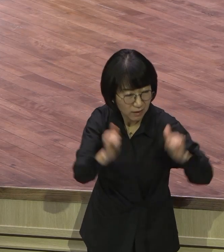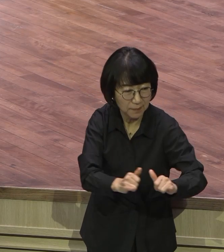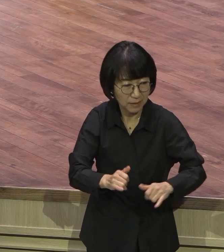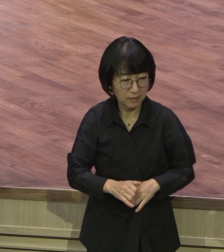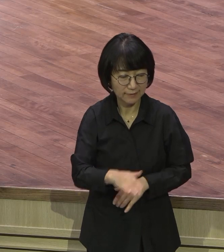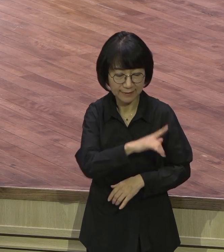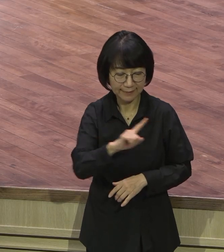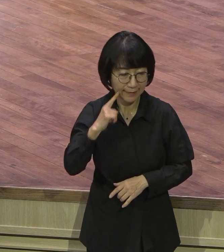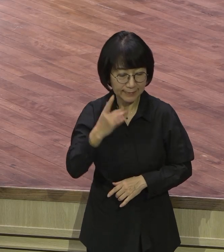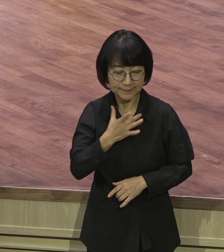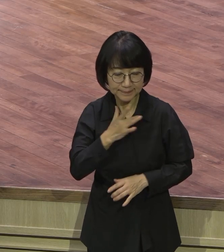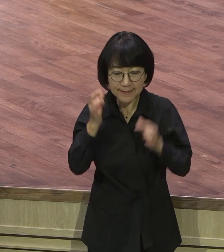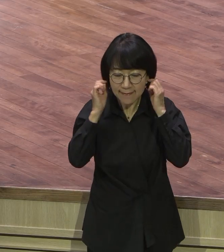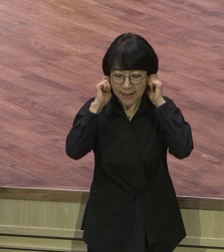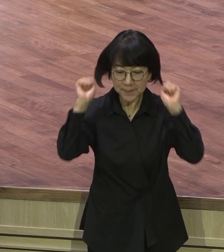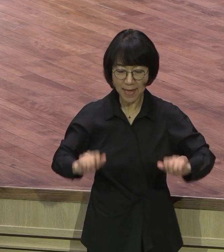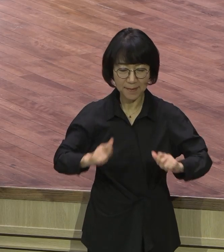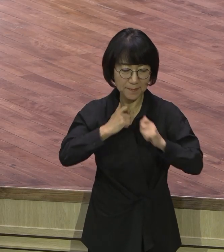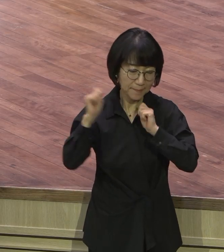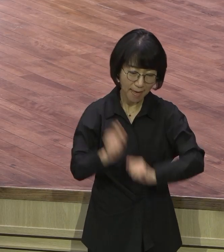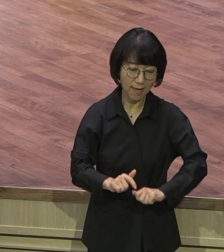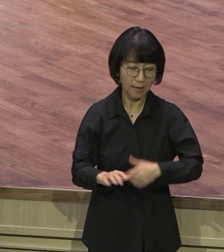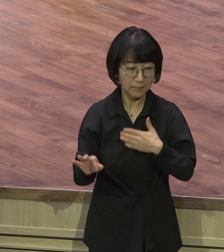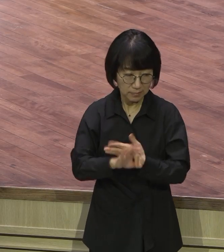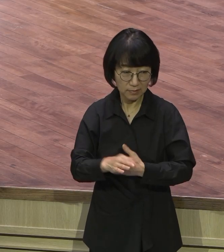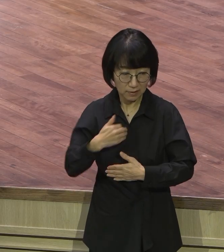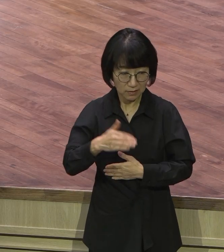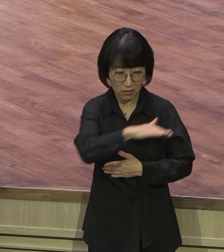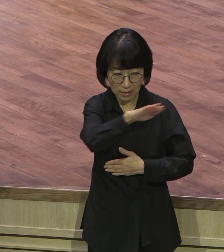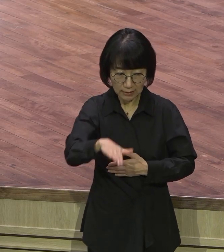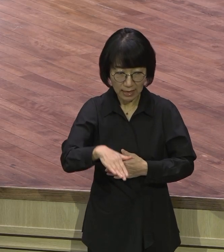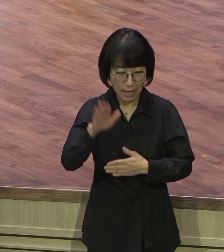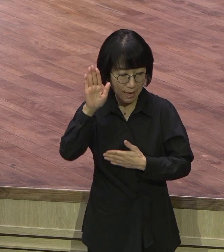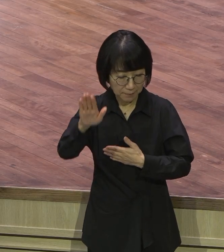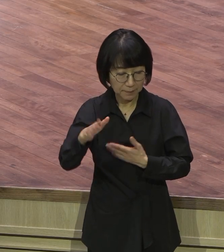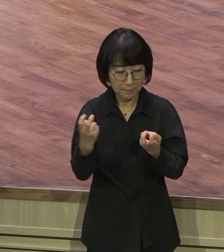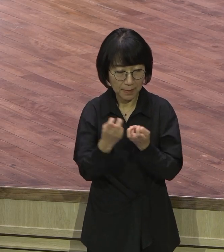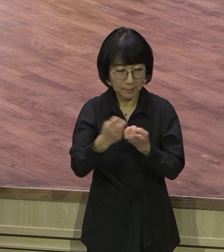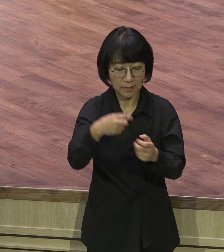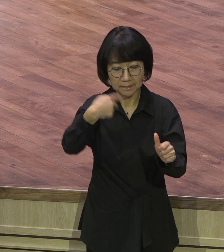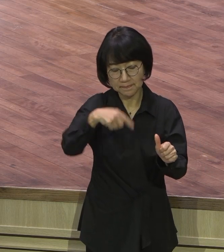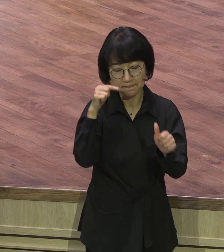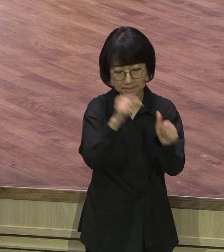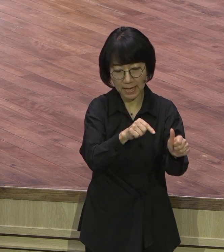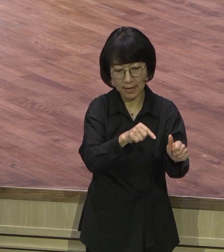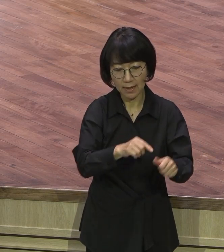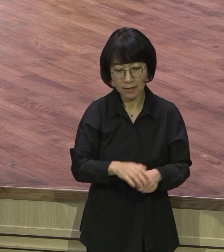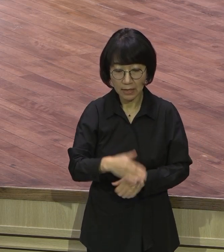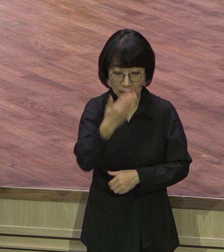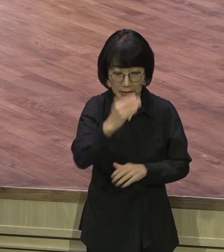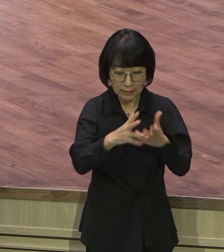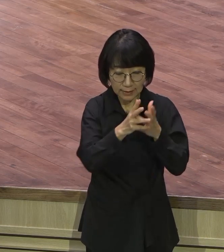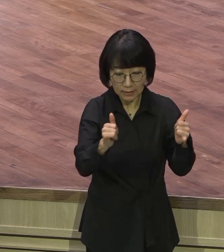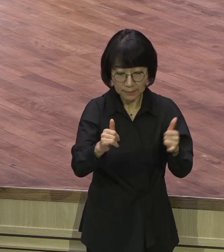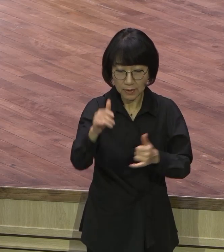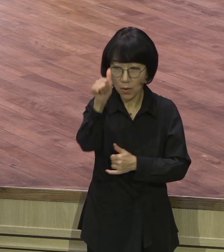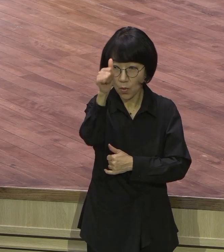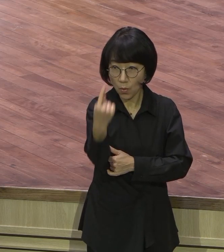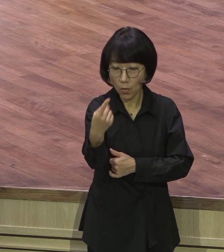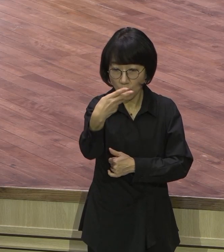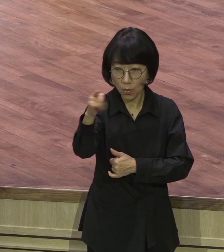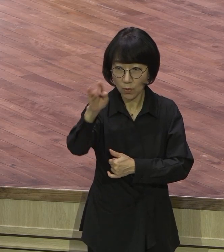떼어내라. 그리하면 내가 너희에게 어떻게 할 것인지 정하겠노라 하셨습니다. 이스라엘 백자손이 호랩산으로부터